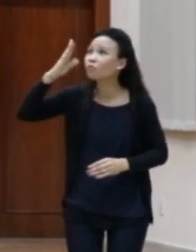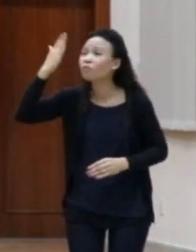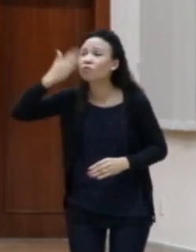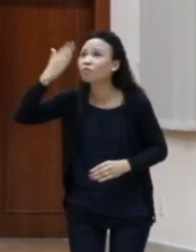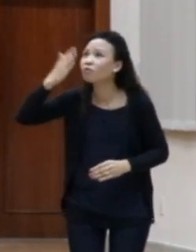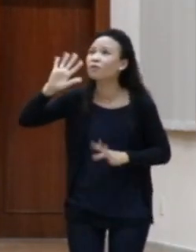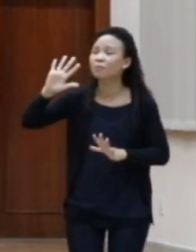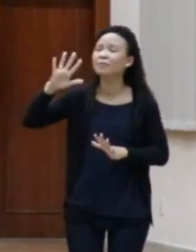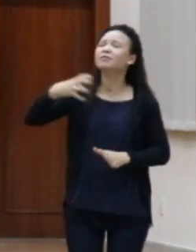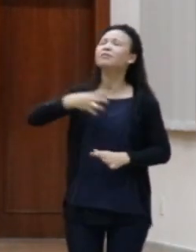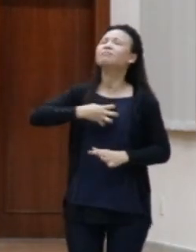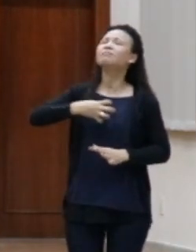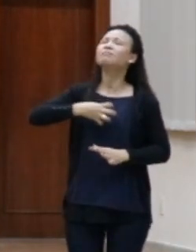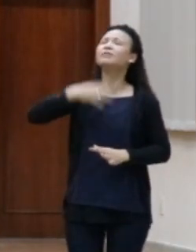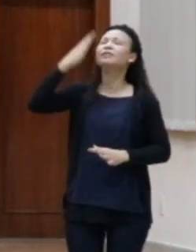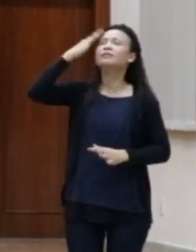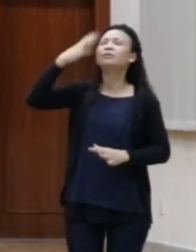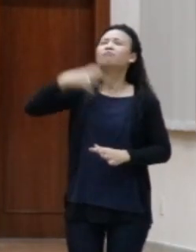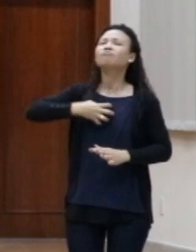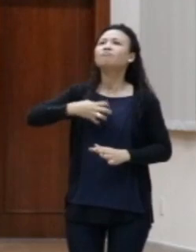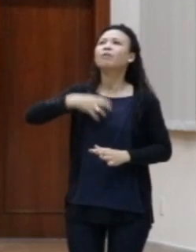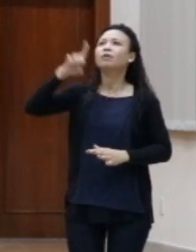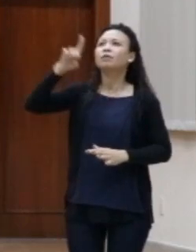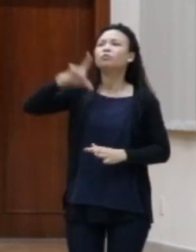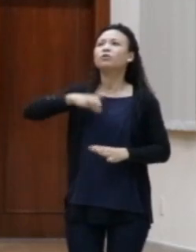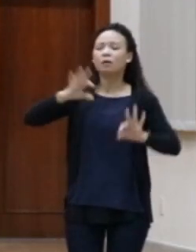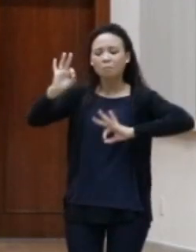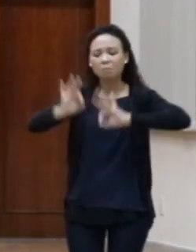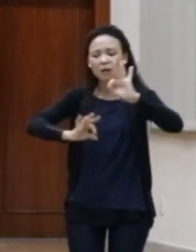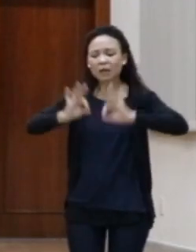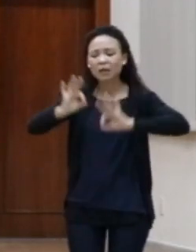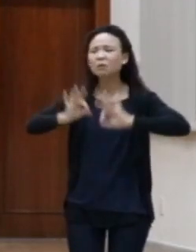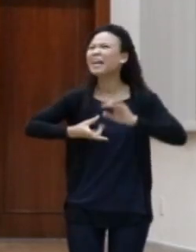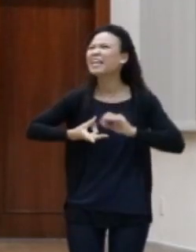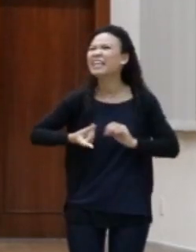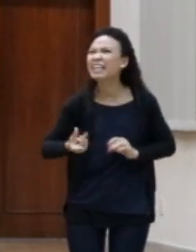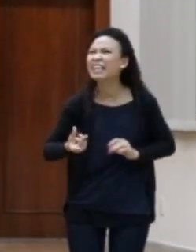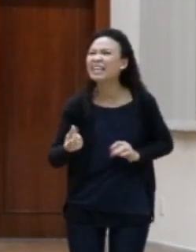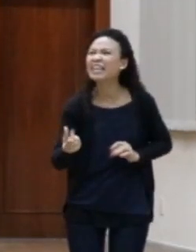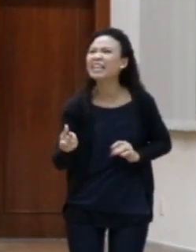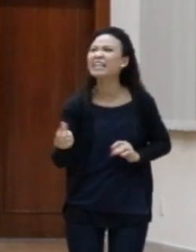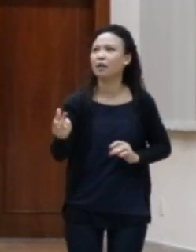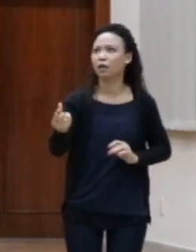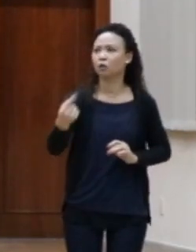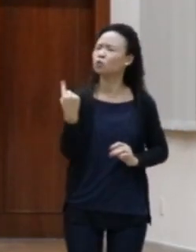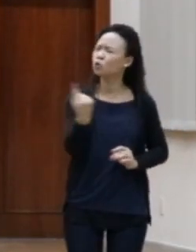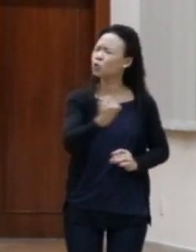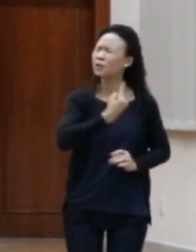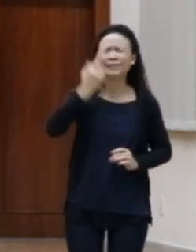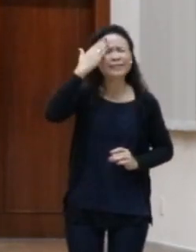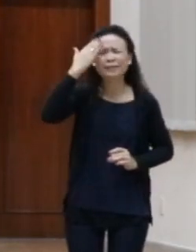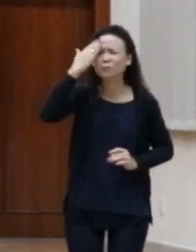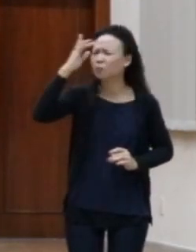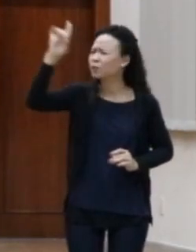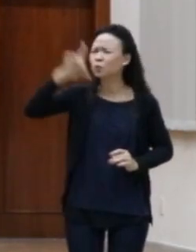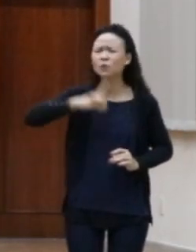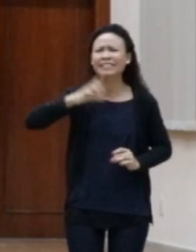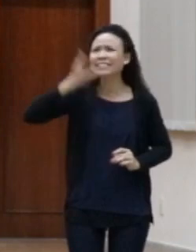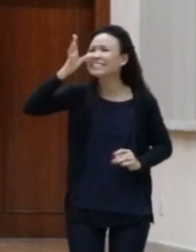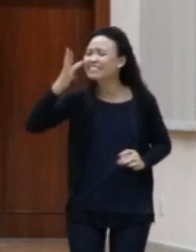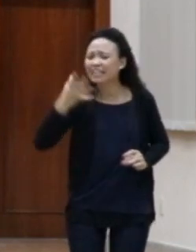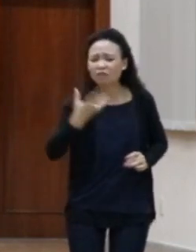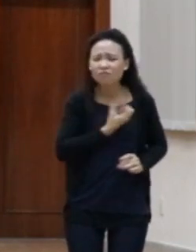nossas vidas. Sabemos que em Ti nós temos salvação e redenção, e sabemos que no final,